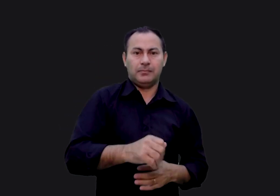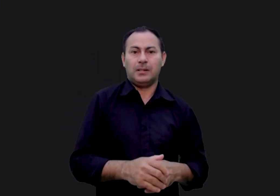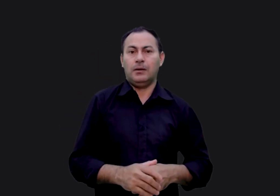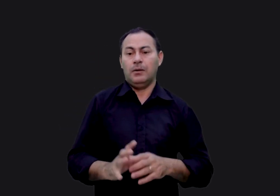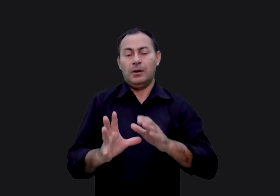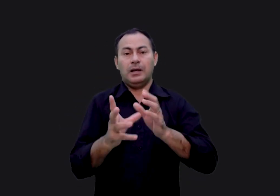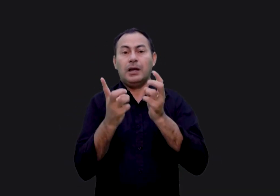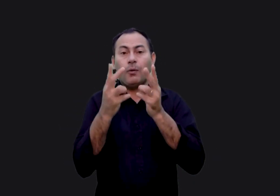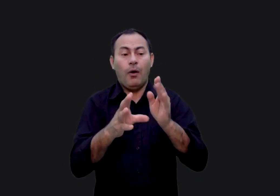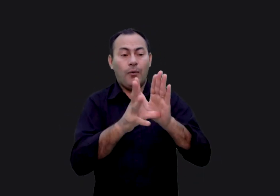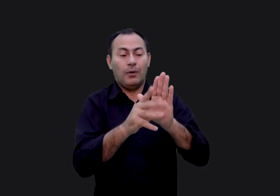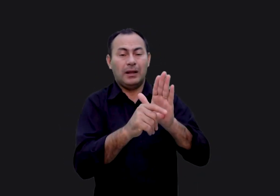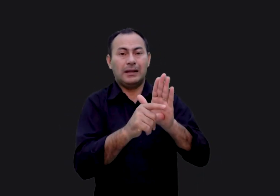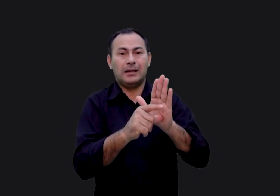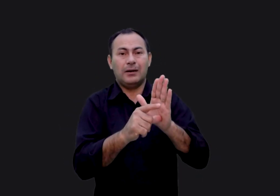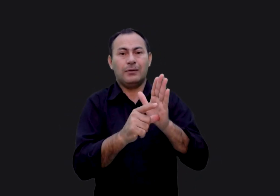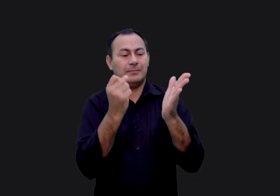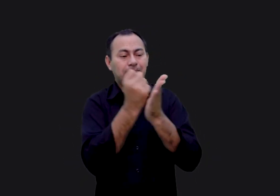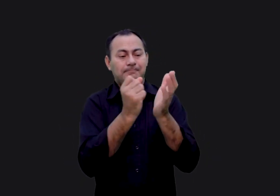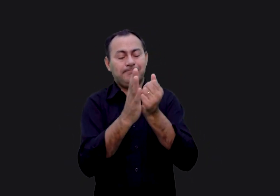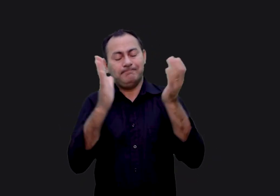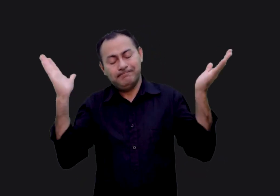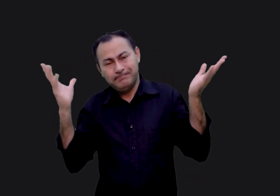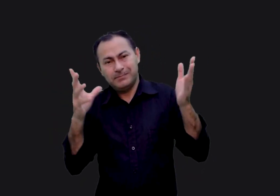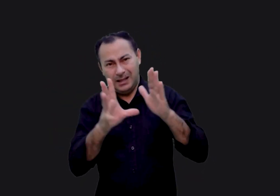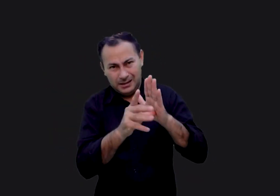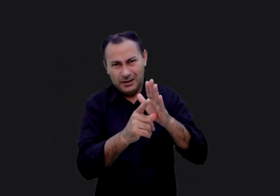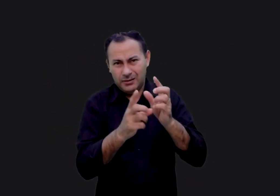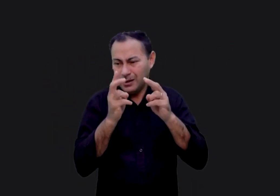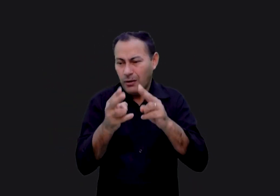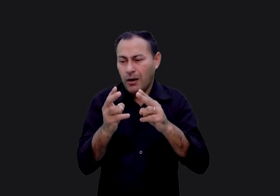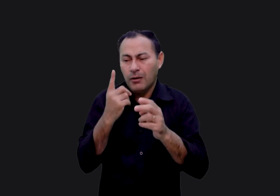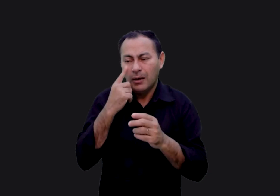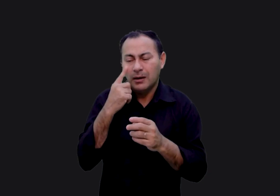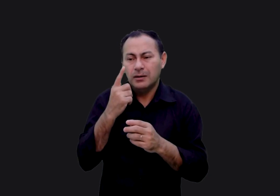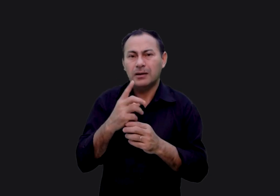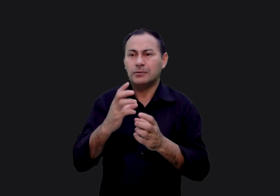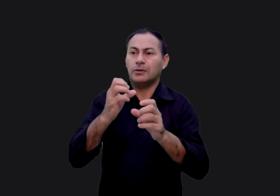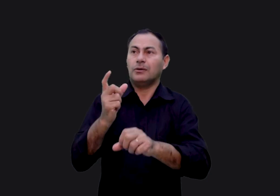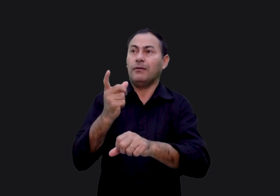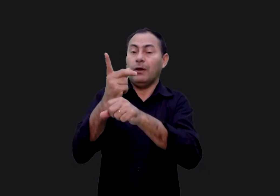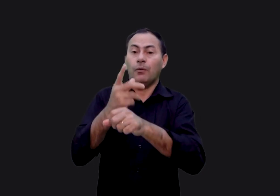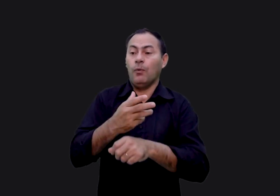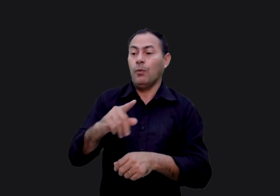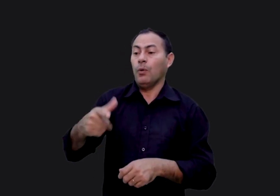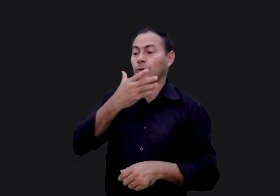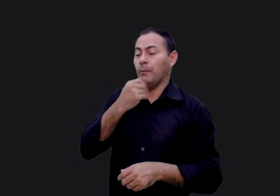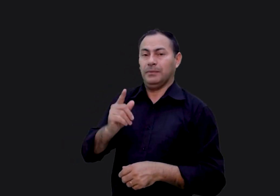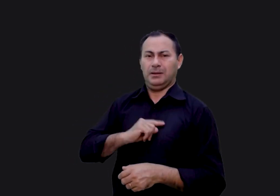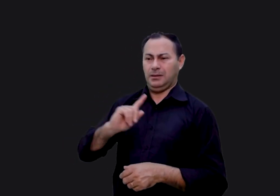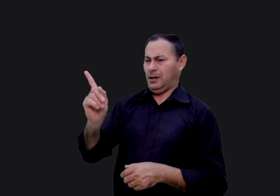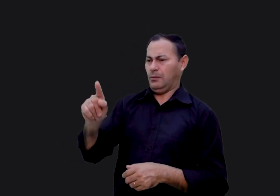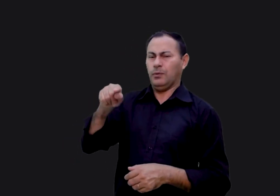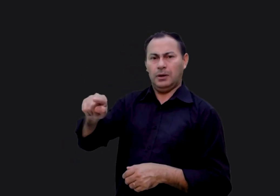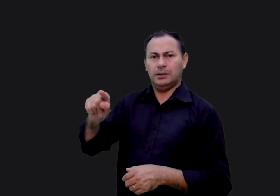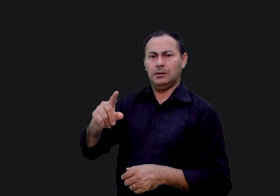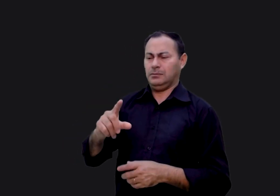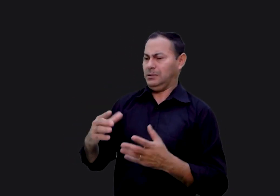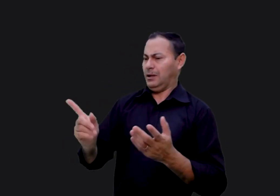Como um ladrão na cruz, eu sou um grande troféu da graça. O outro homem contra-argumentou dizendo, não, você está